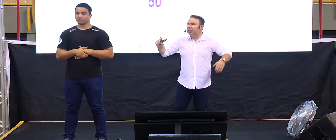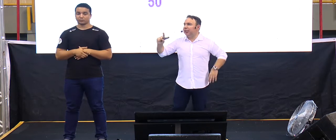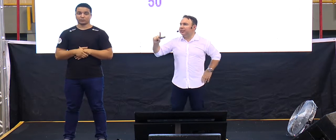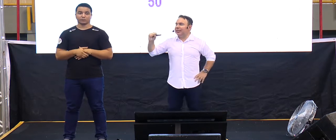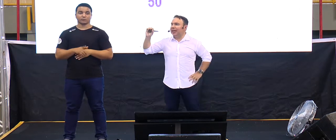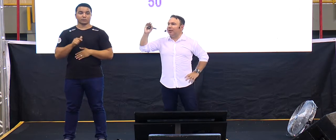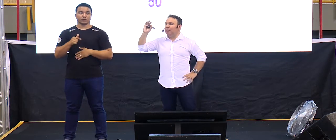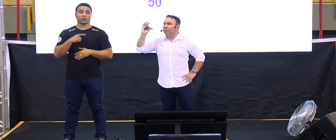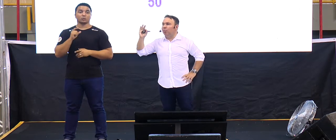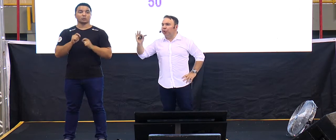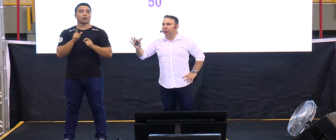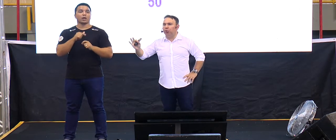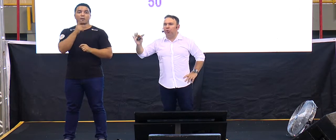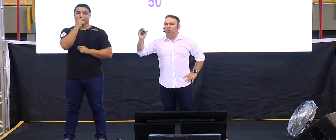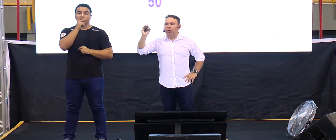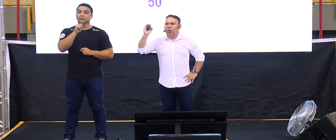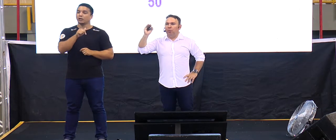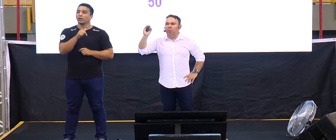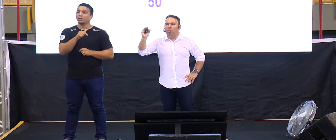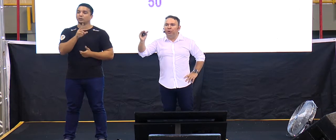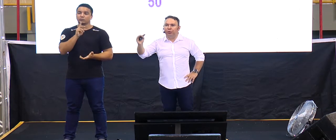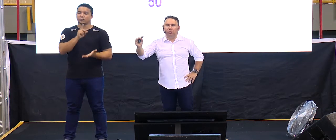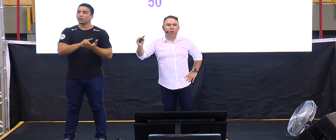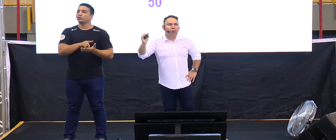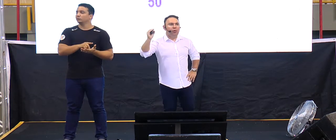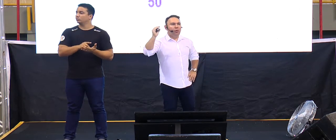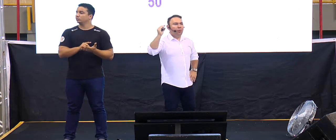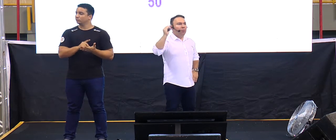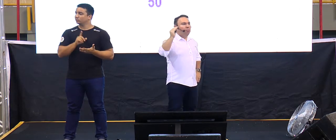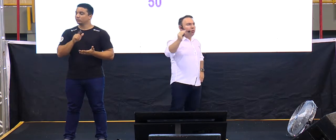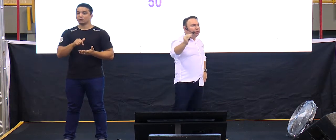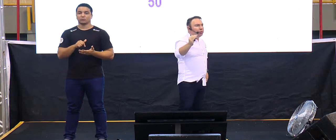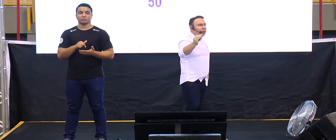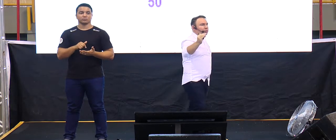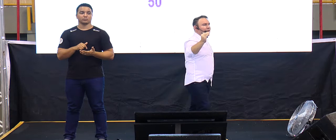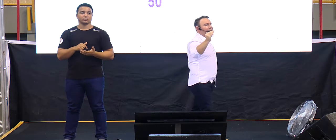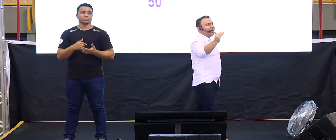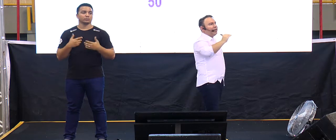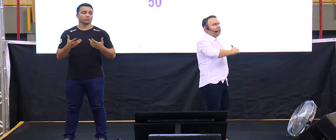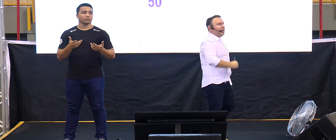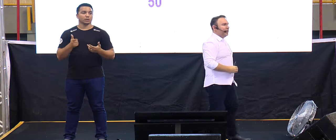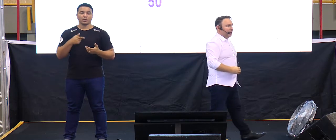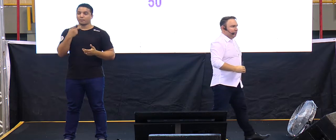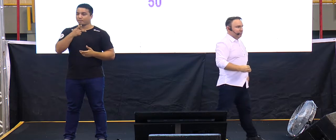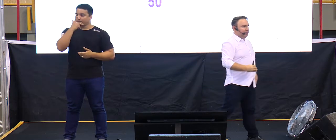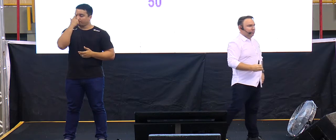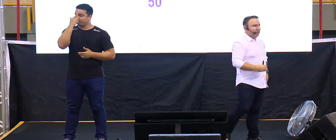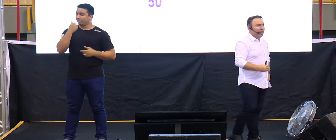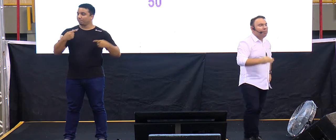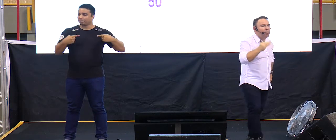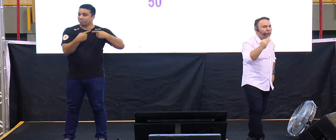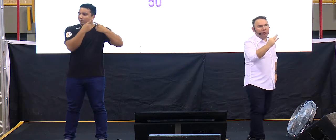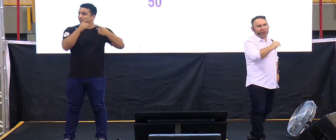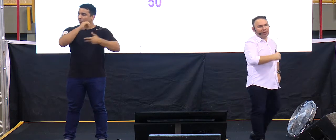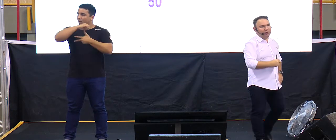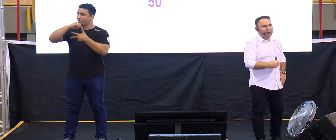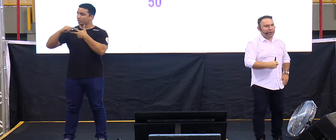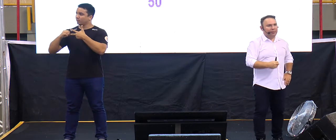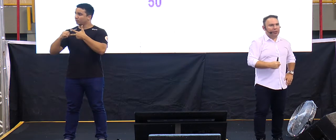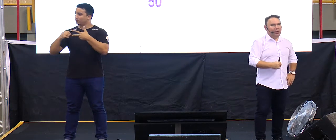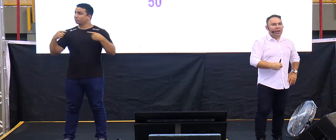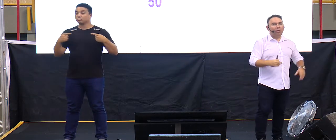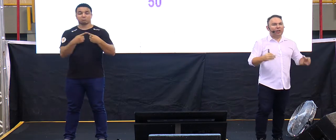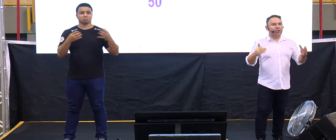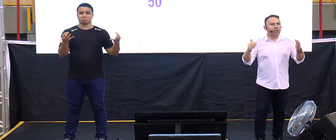compra. Gente, isso aqui é muito, muito, muito a cara do Enem. É muito a cara do